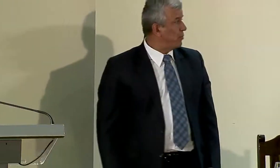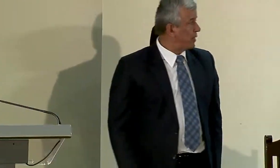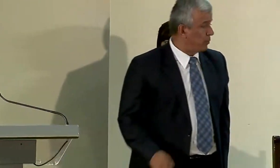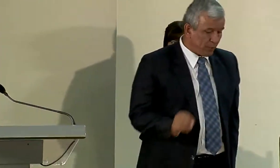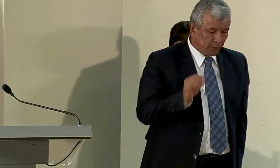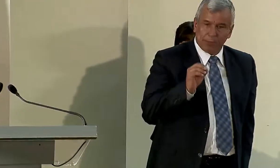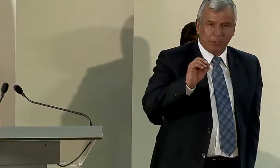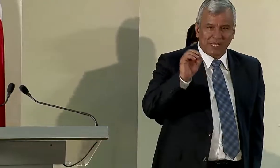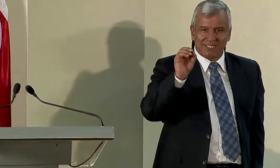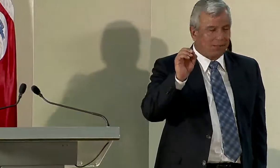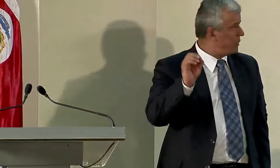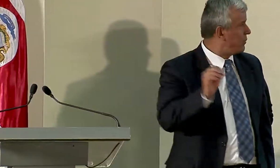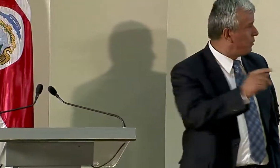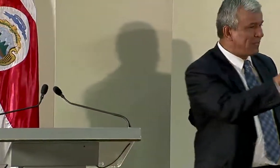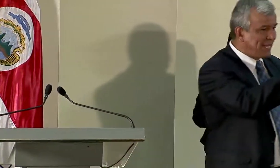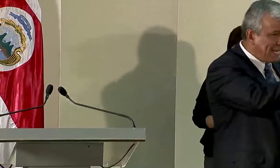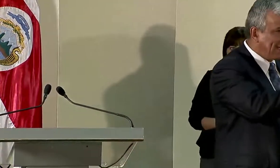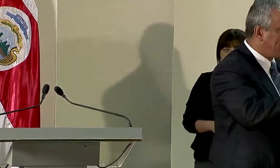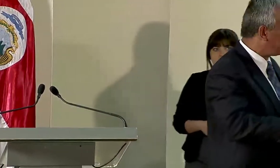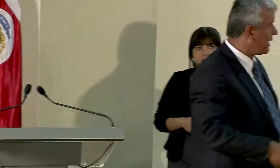año.